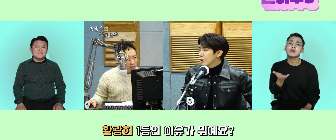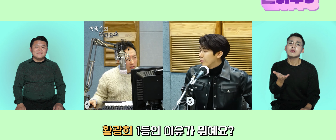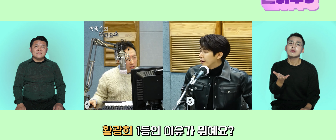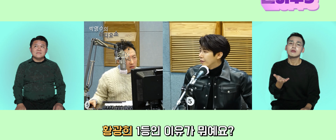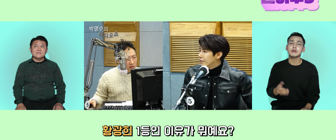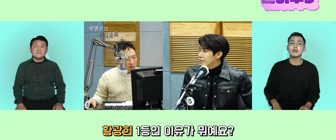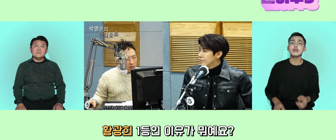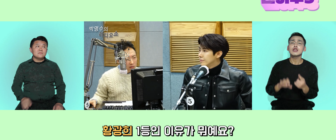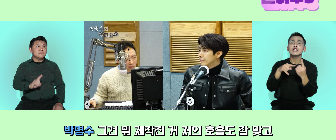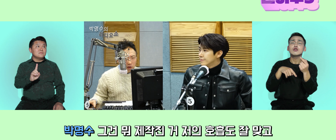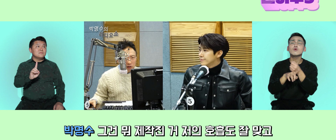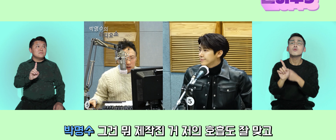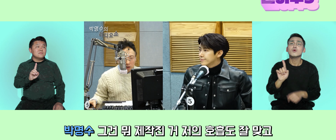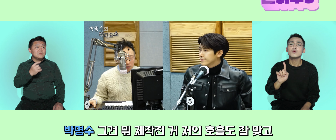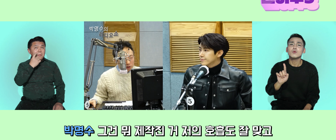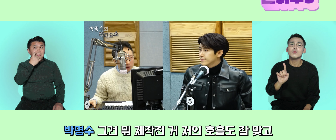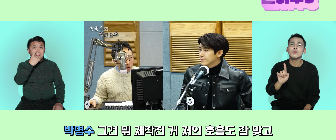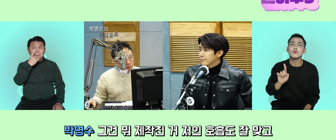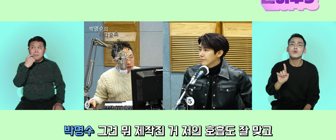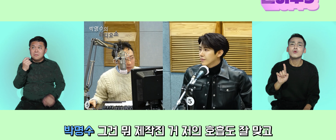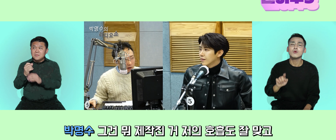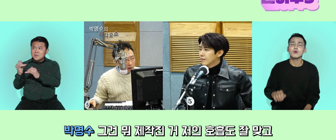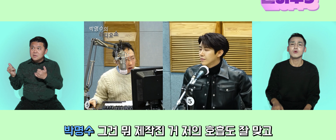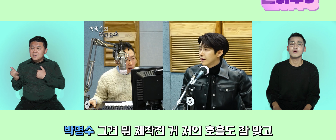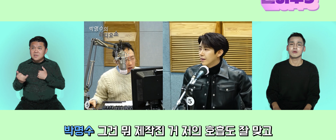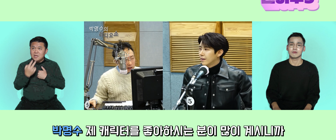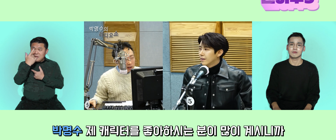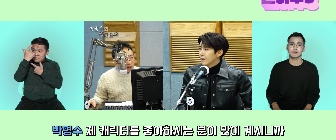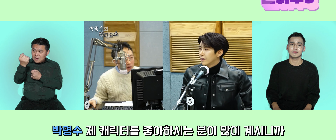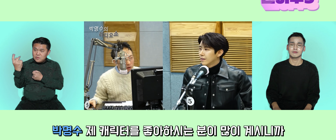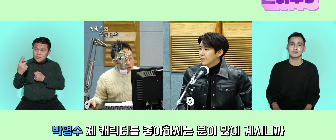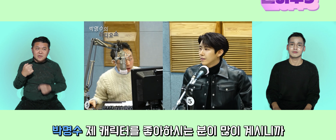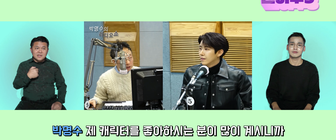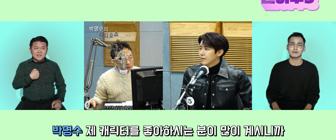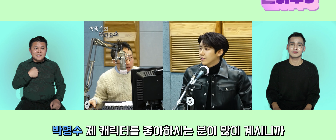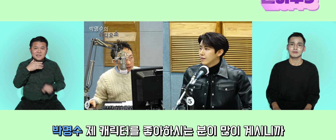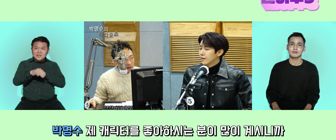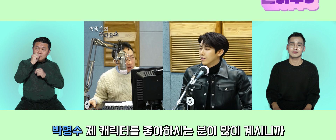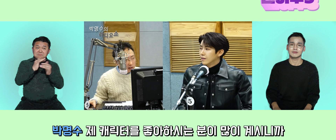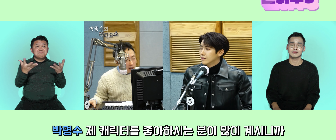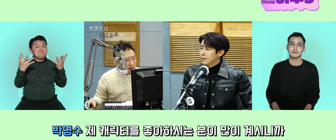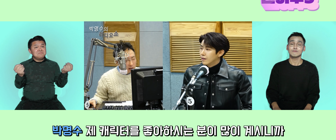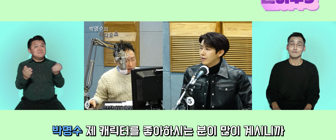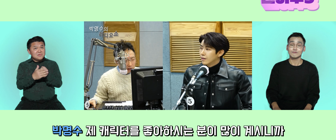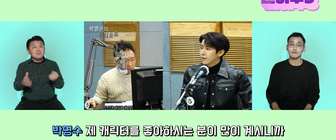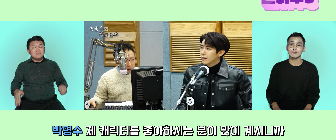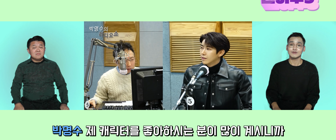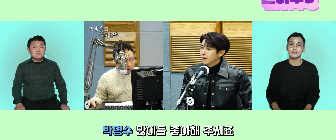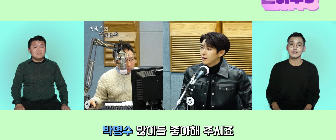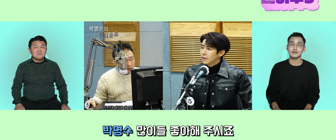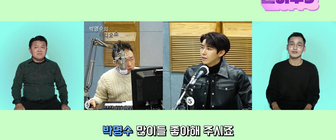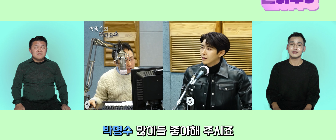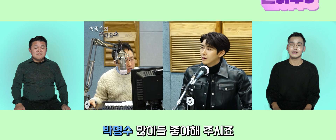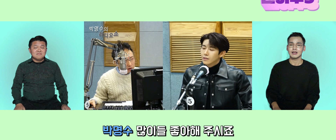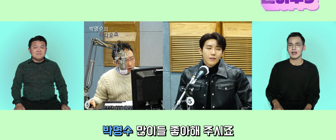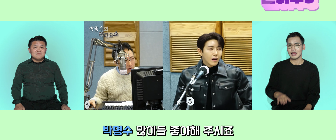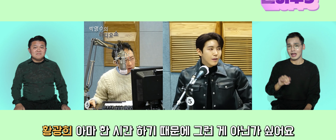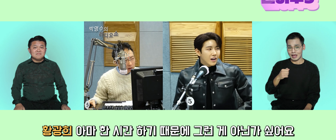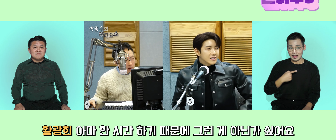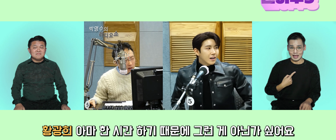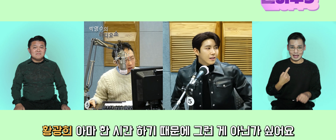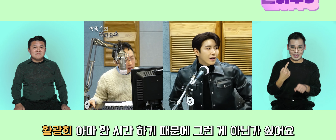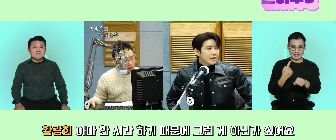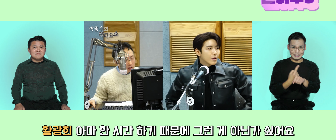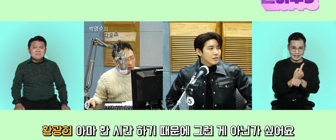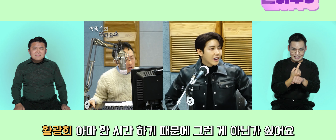1등인 이유가 뭐예요? 그건 뭐 제작진과 저의 호흡도 잘 맞고 제 캐릭터를 좋아하시는 분이 많이 계시니까 네. 많이들 좋아해 주시죠.